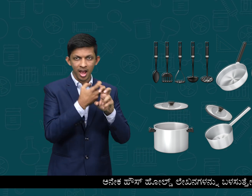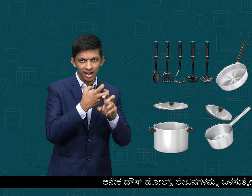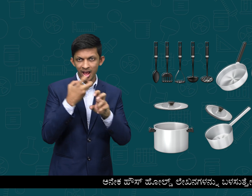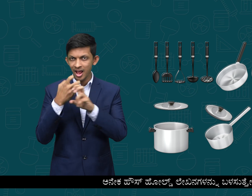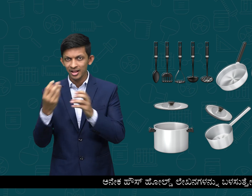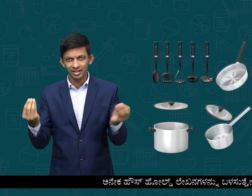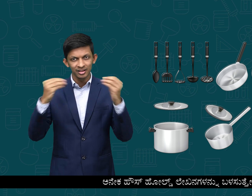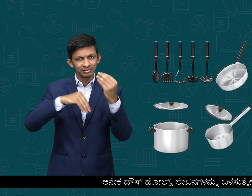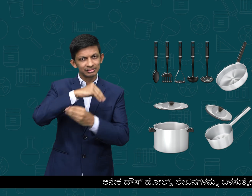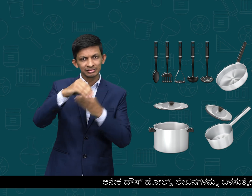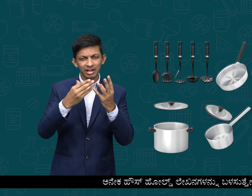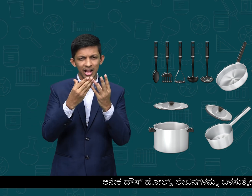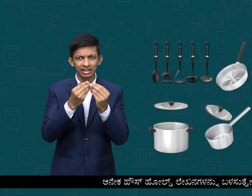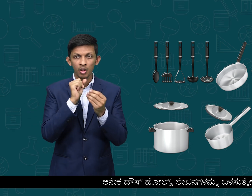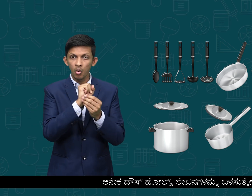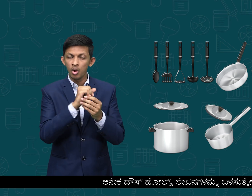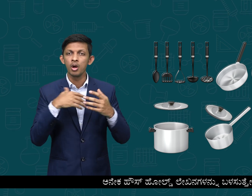ಬಳಸ್ತೇವೆ.